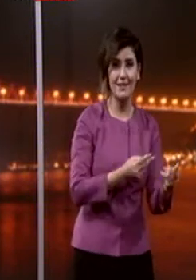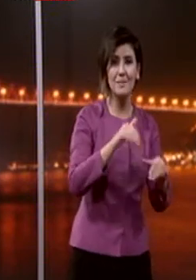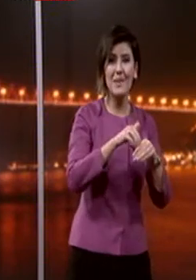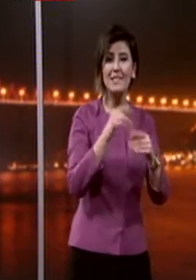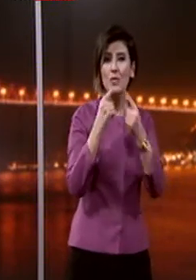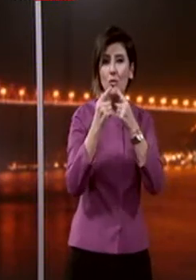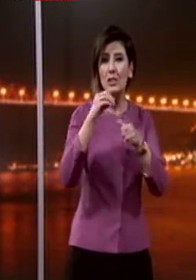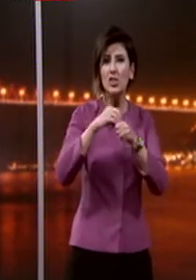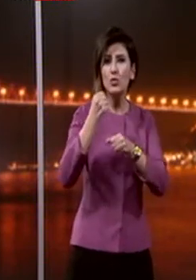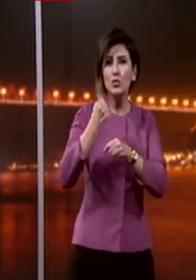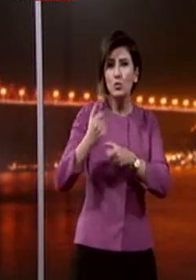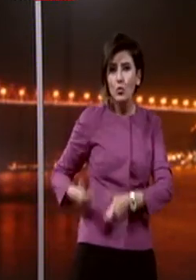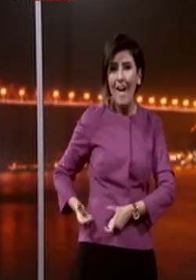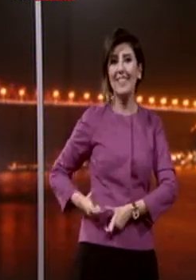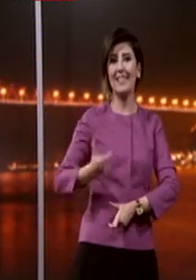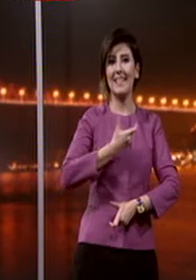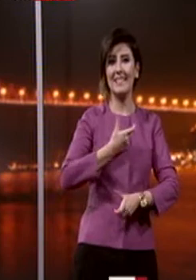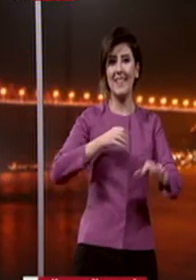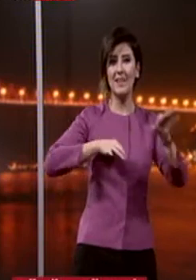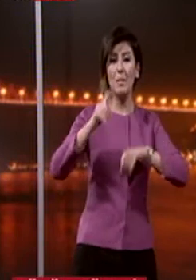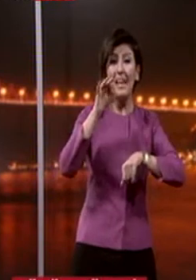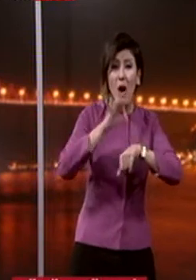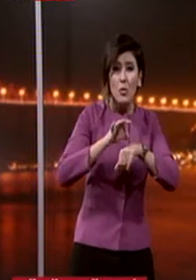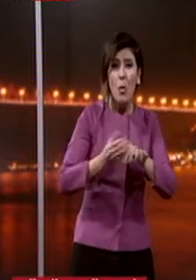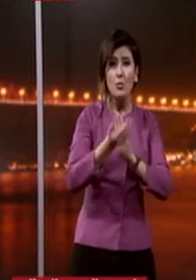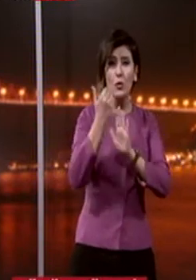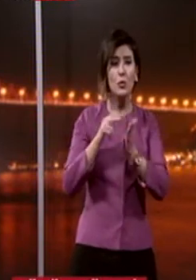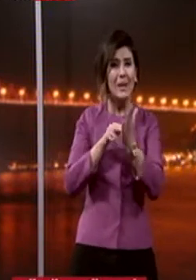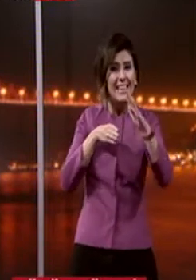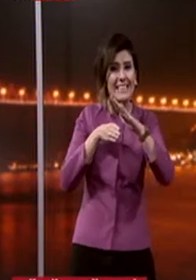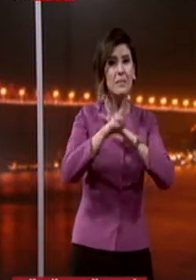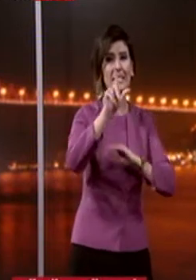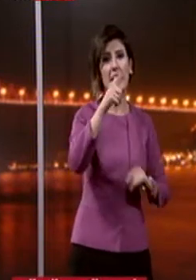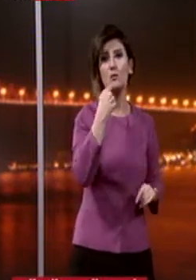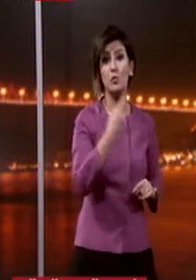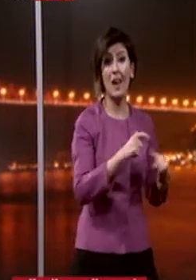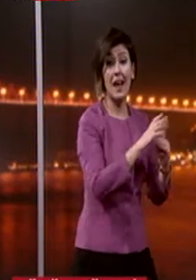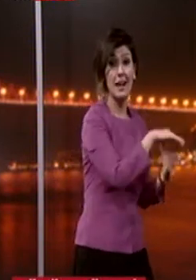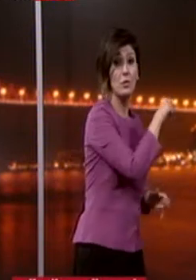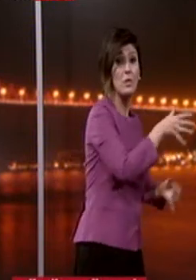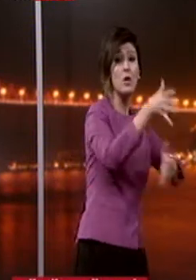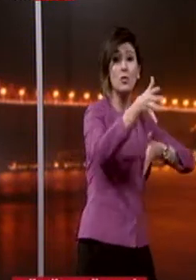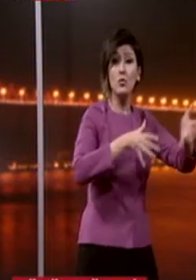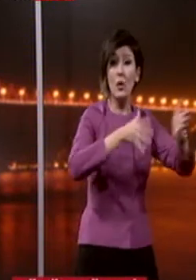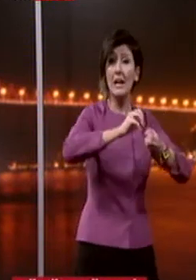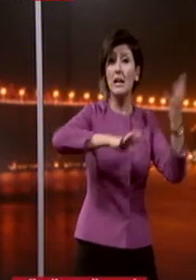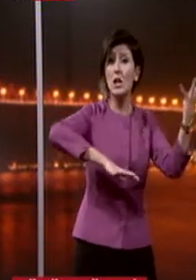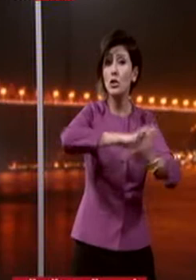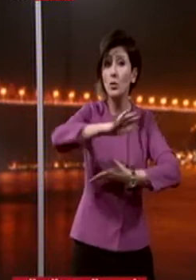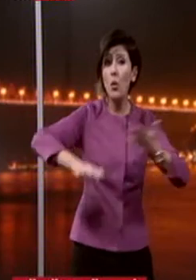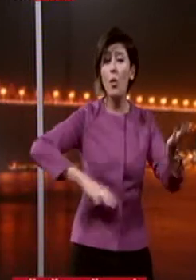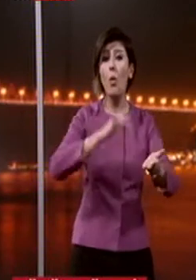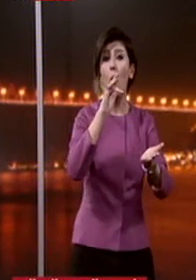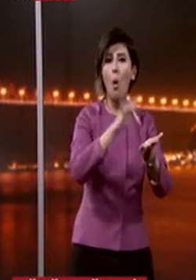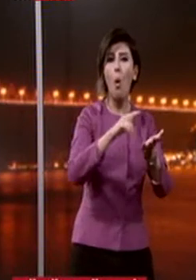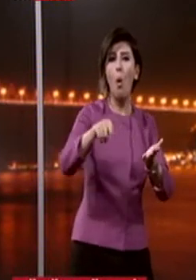Mecliste görüşülecek iç güvenlik yasa tasarısının bir an önce yürürlüğe girmesi gerektiğini söyleyen Erdoğan, sokakları karıştırıyorlar,